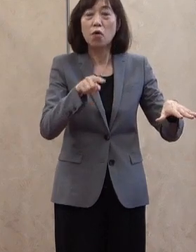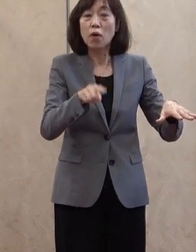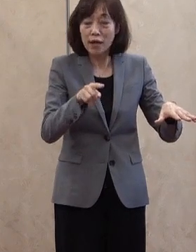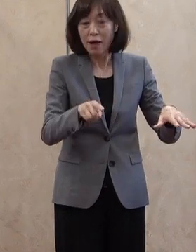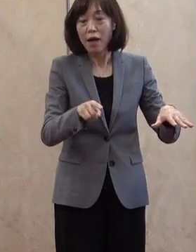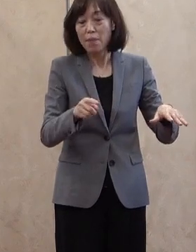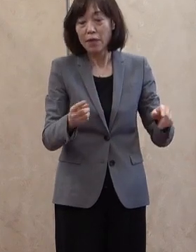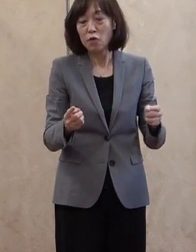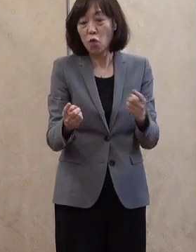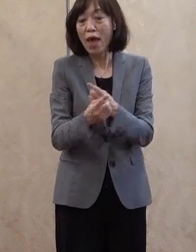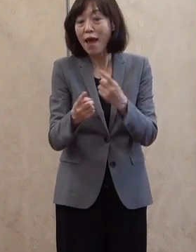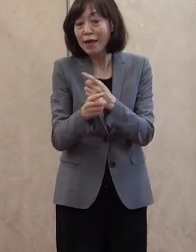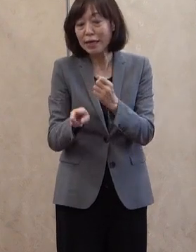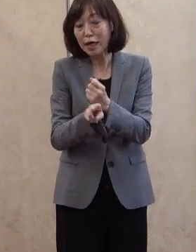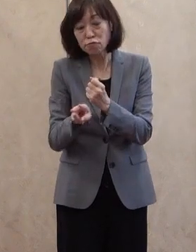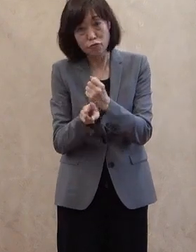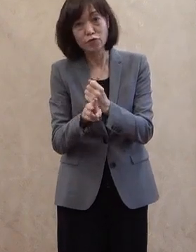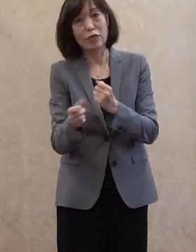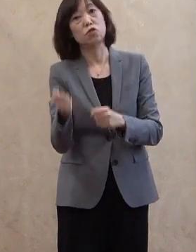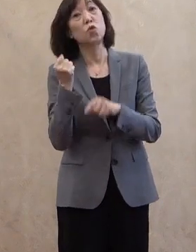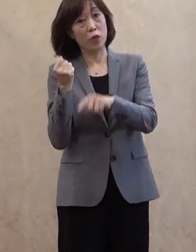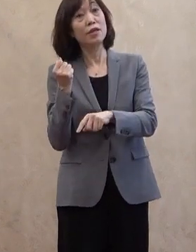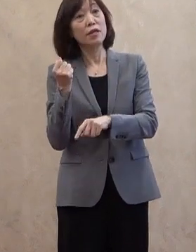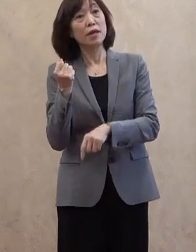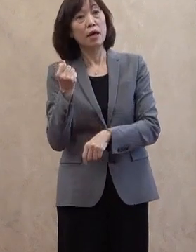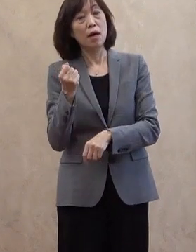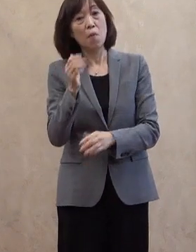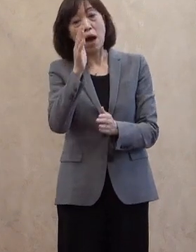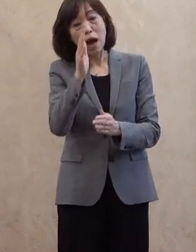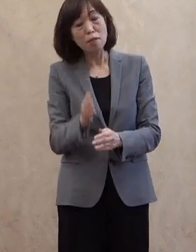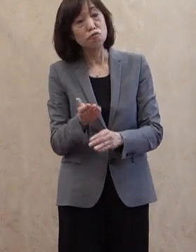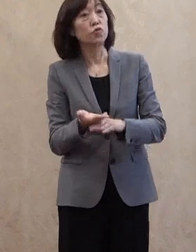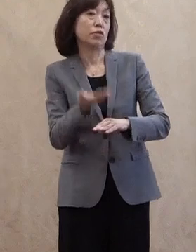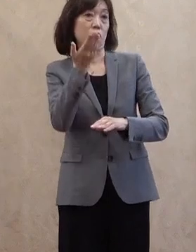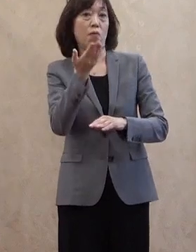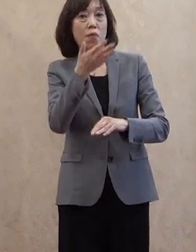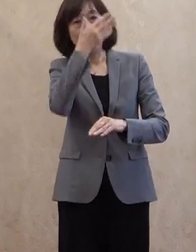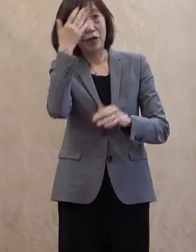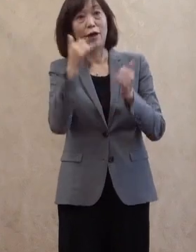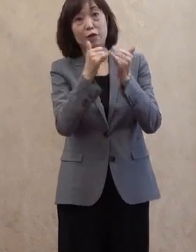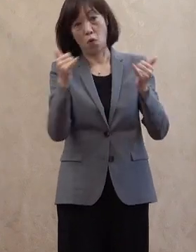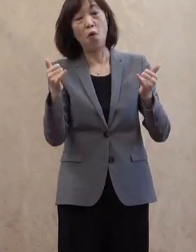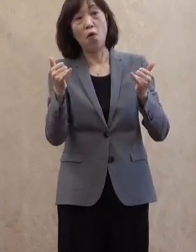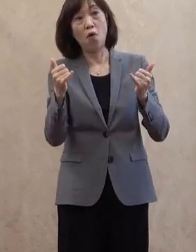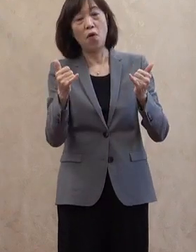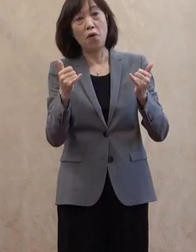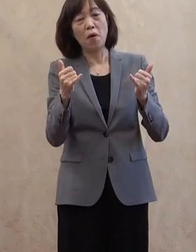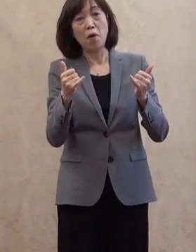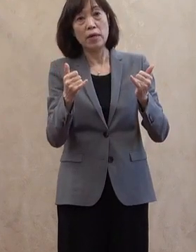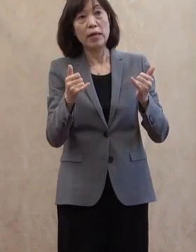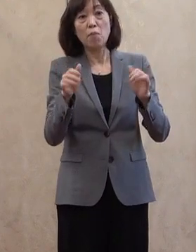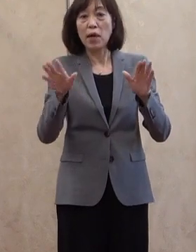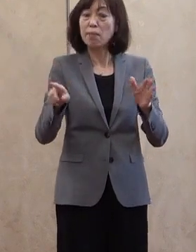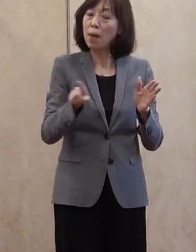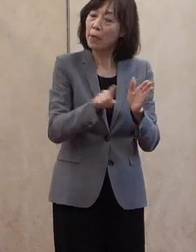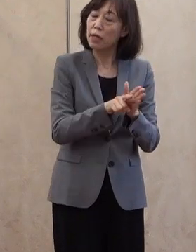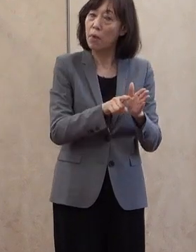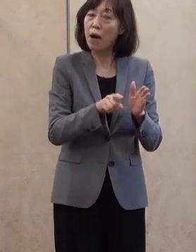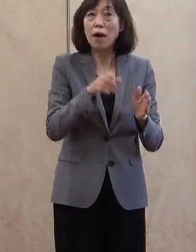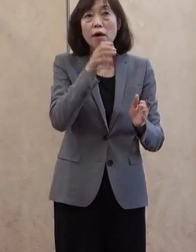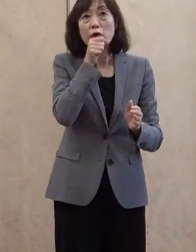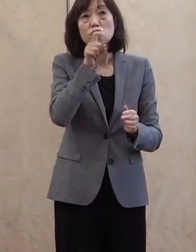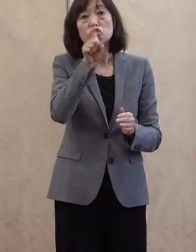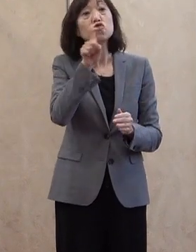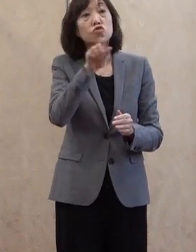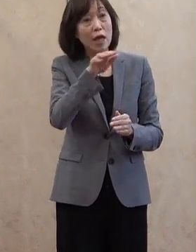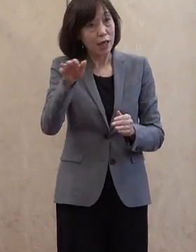られます。半分以上がこの若い人、若い世代30代以下では広がってきている。しかも10代、今まではこれが少なかったん